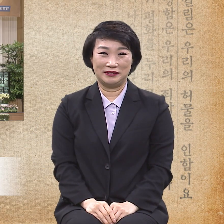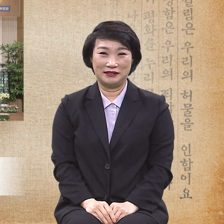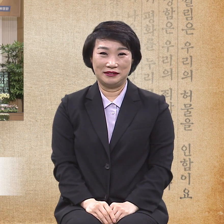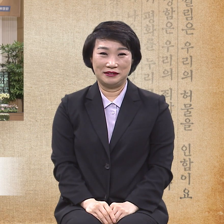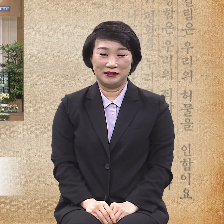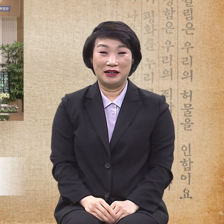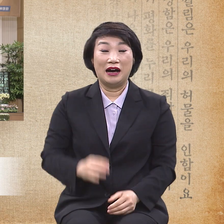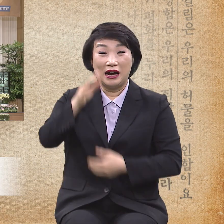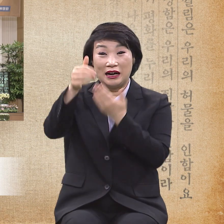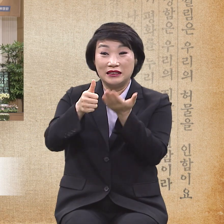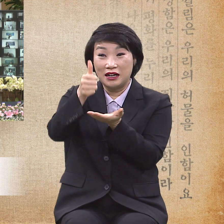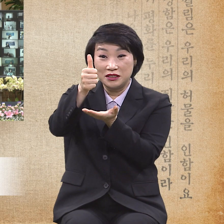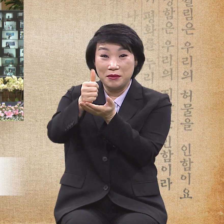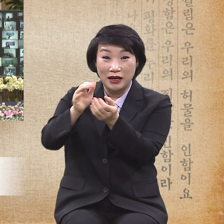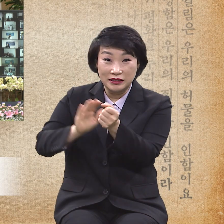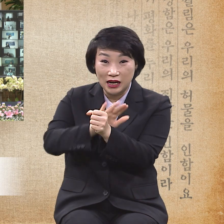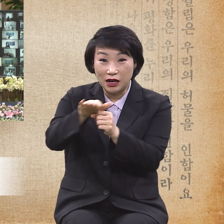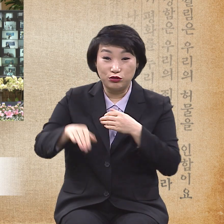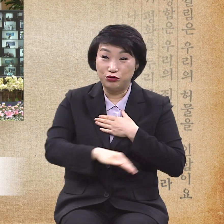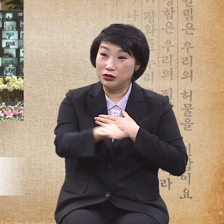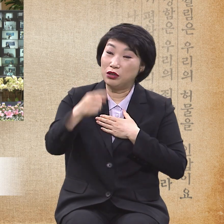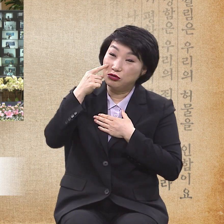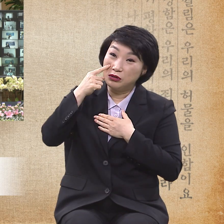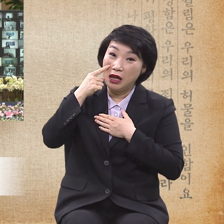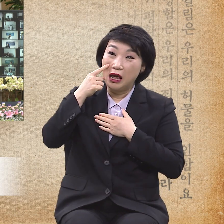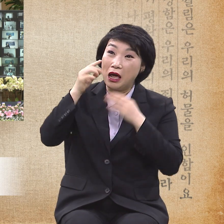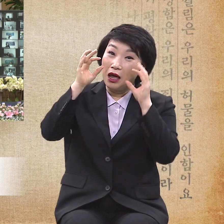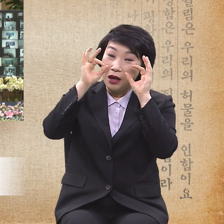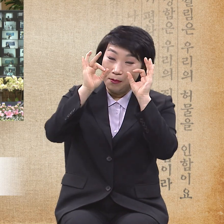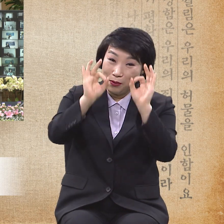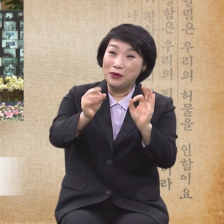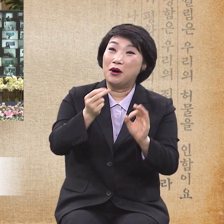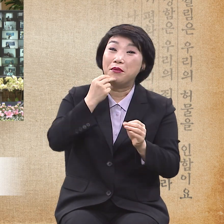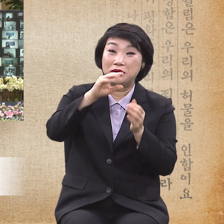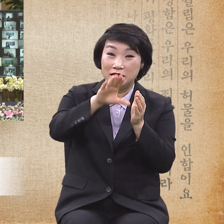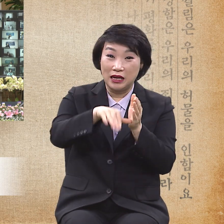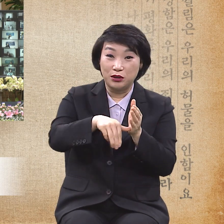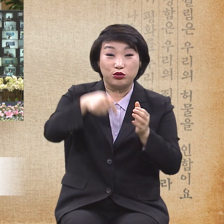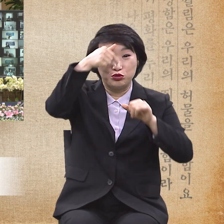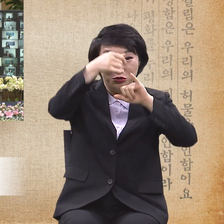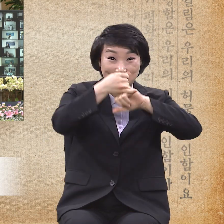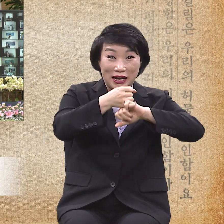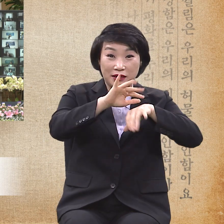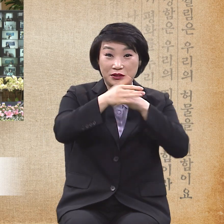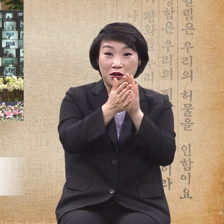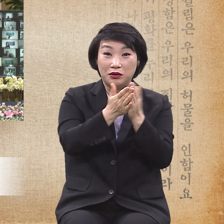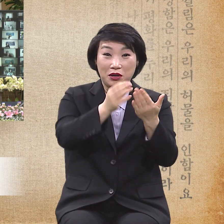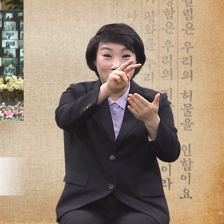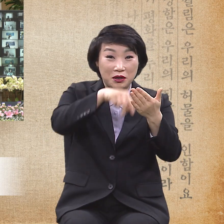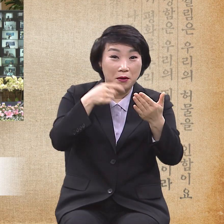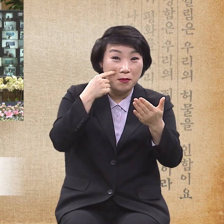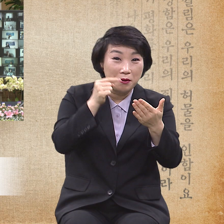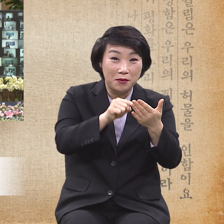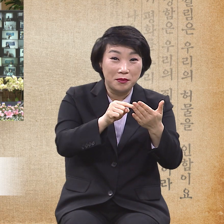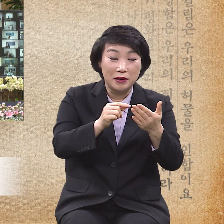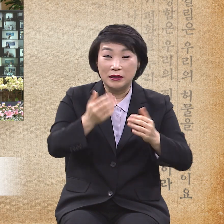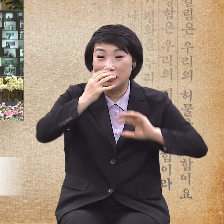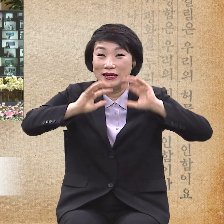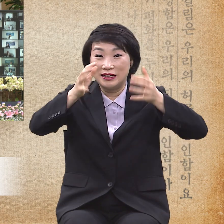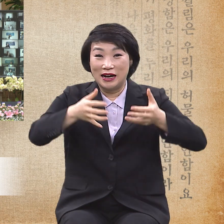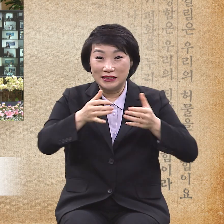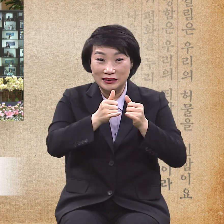하나님은 자기 사랑을 우리 눈으로 보이지 않으실 때도 구약 성경을 통해서